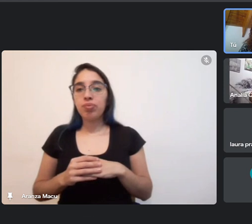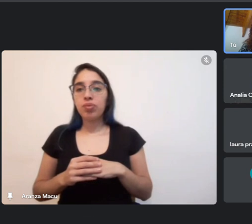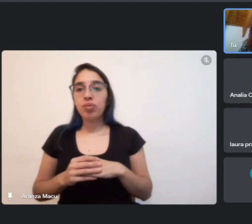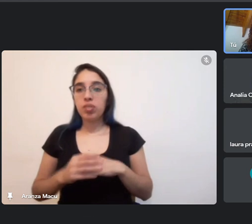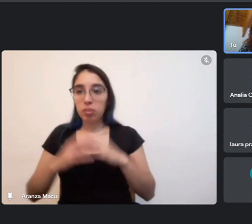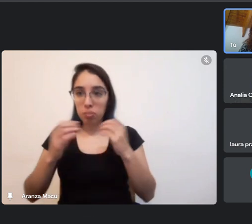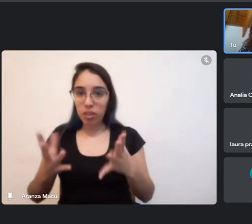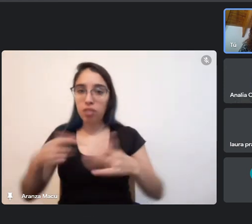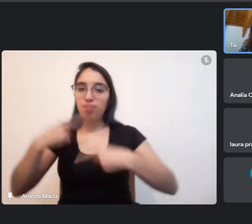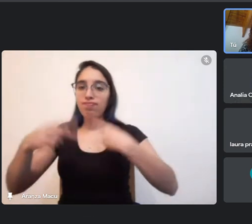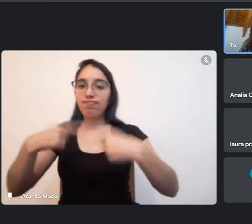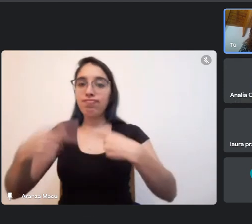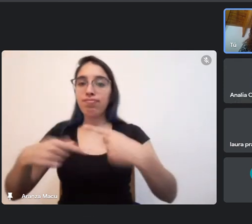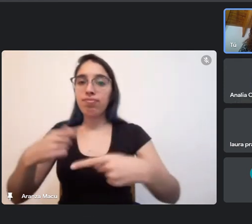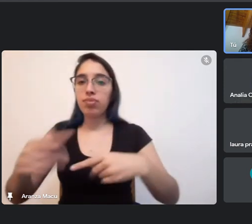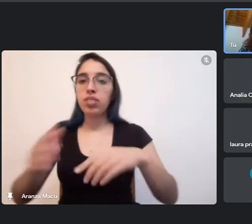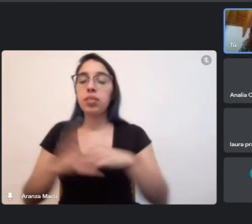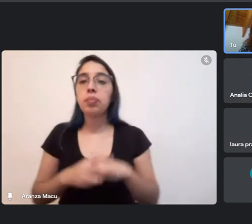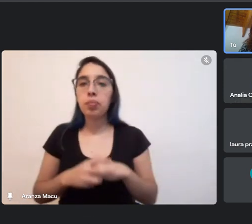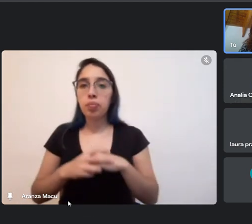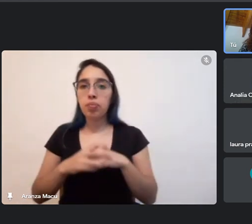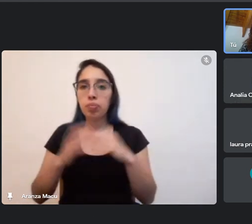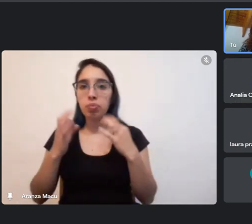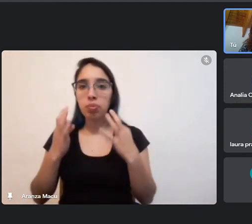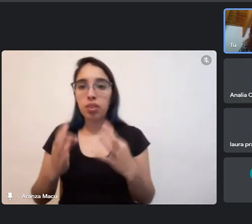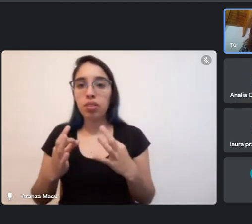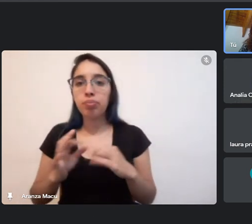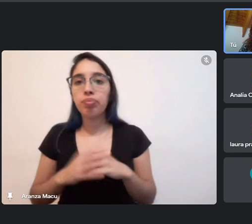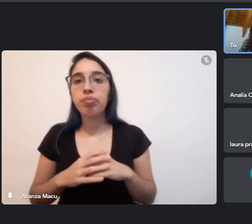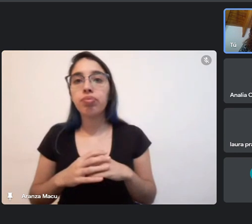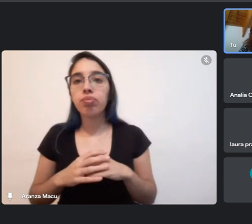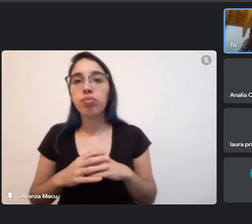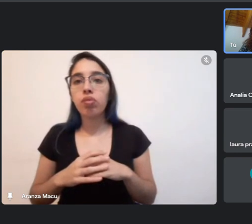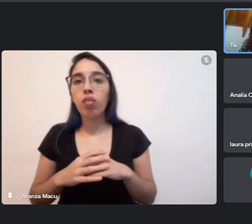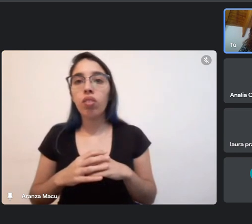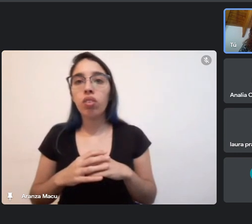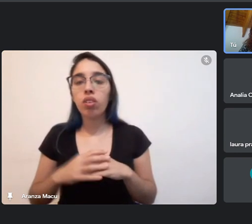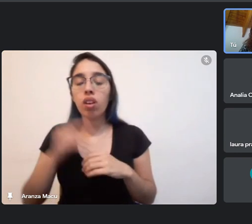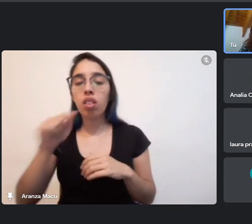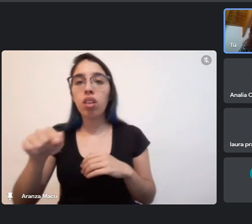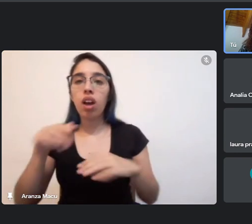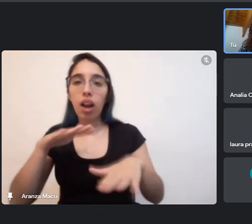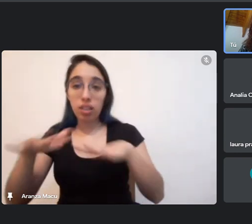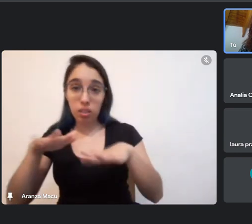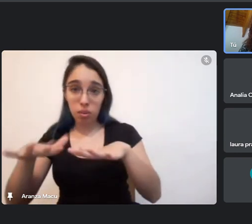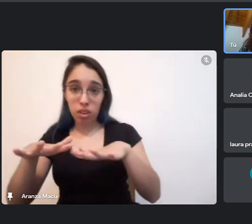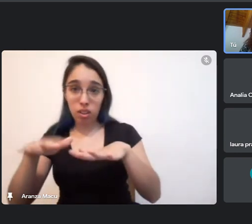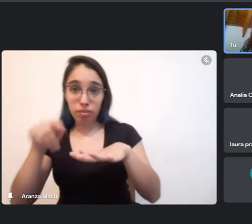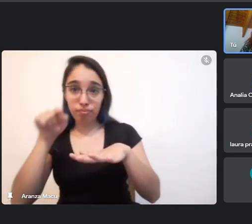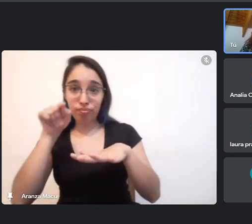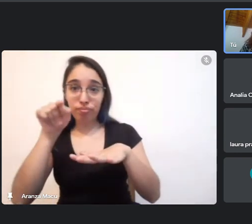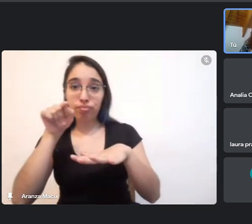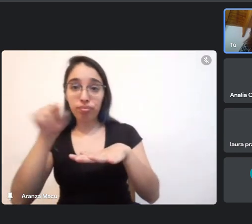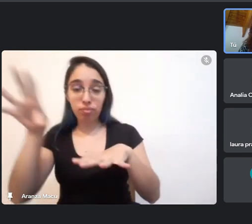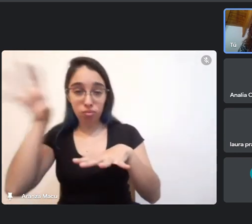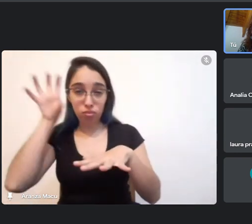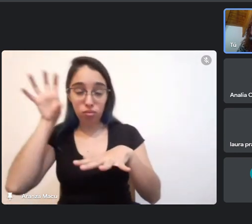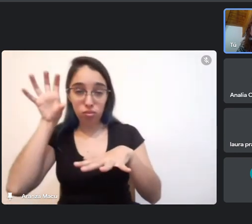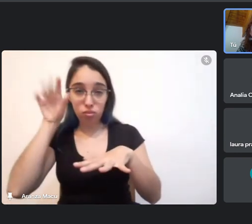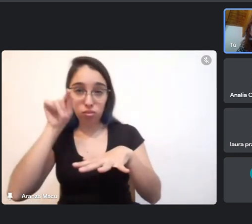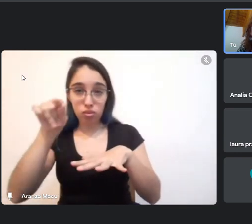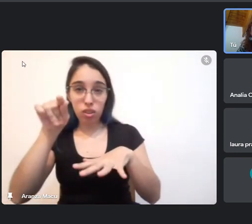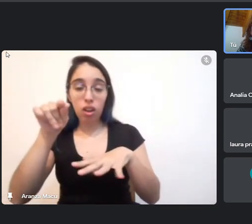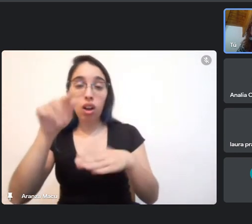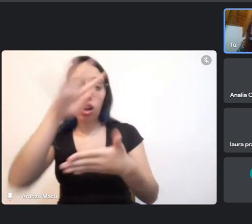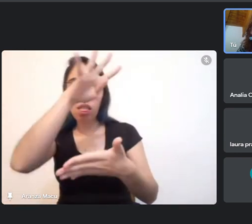entonces. Bien, vamos a, teníamos esta tarea, ¿se acuerdan? Decían que tenían que leer el